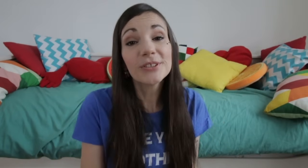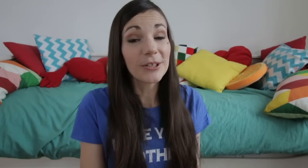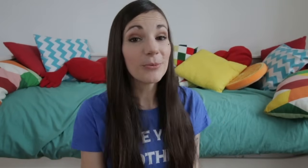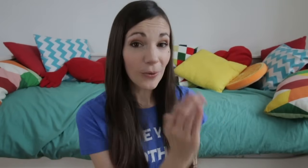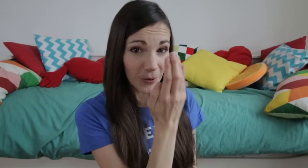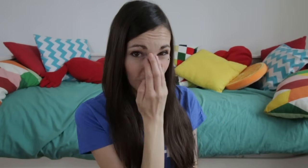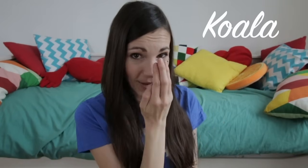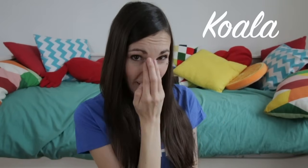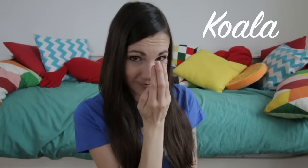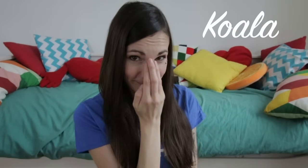c'est le mot koala.